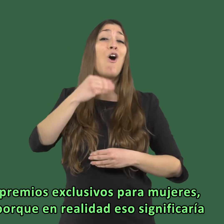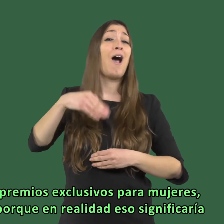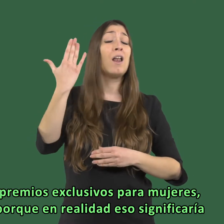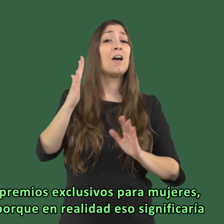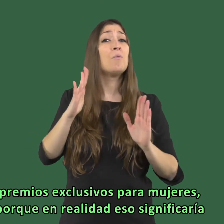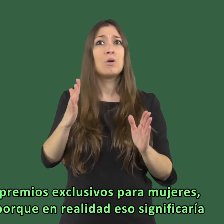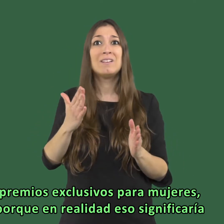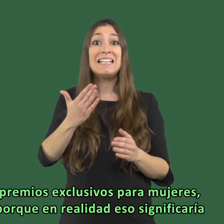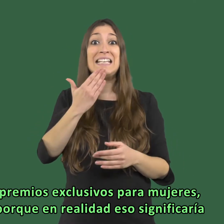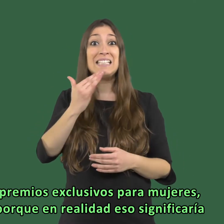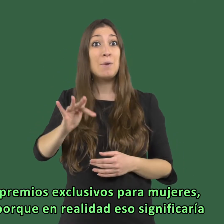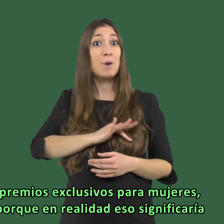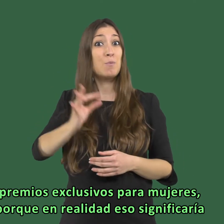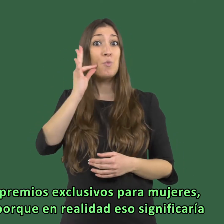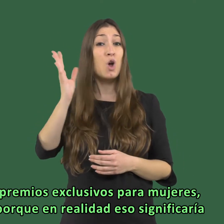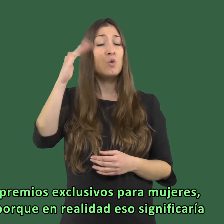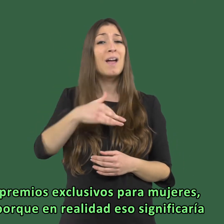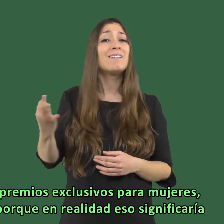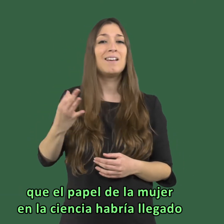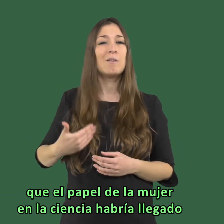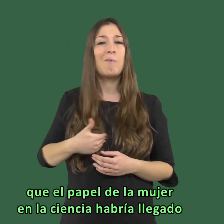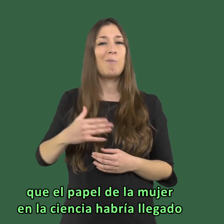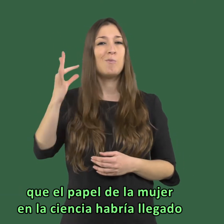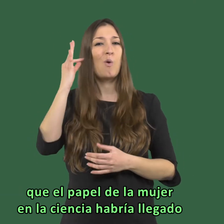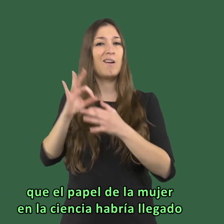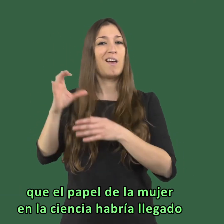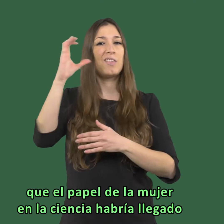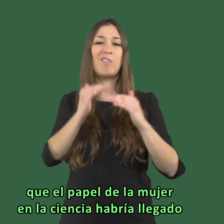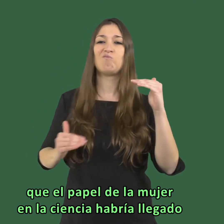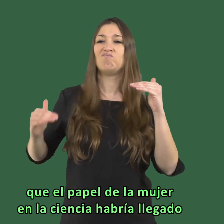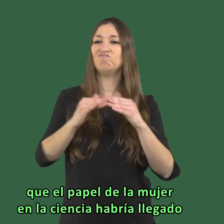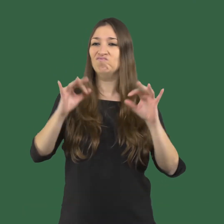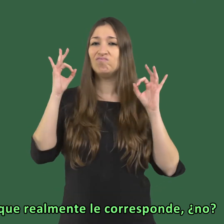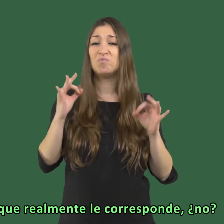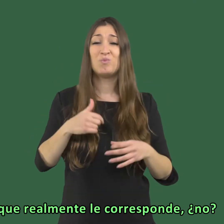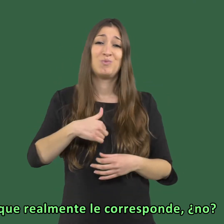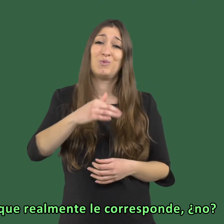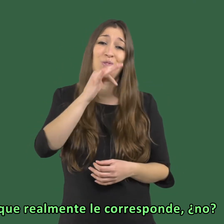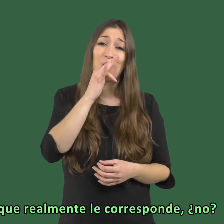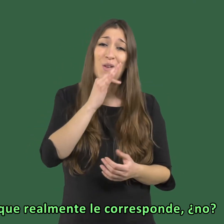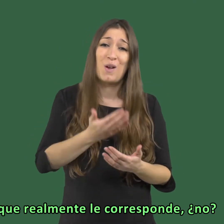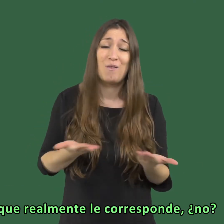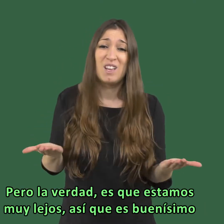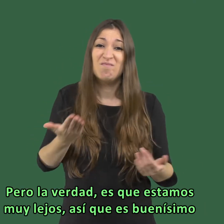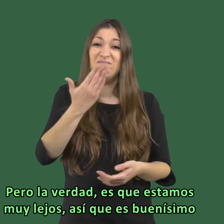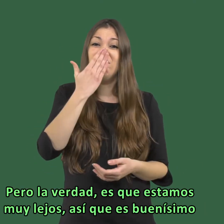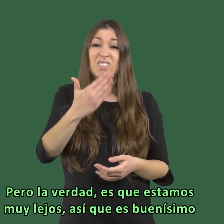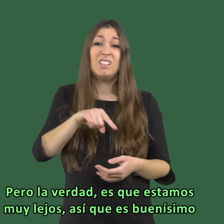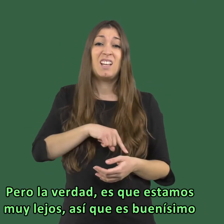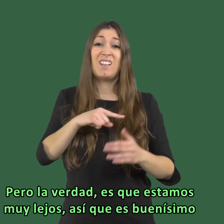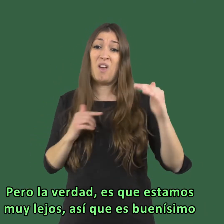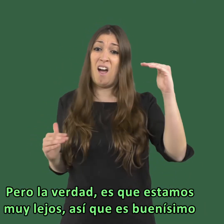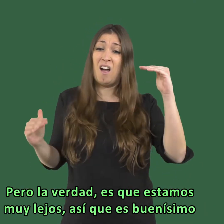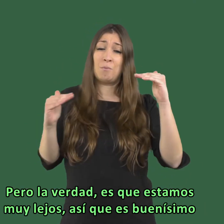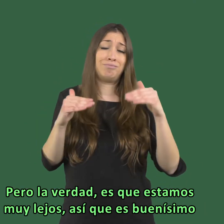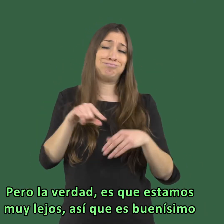para mujeres, porque en realidad eso significaría que el papel de la mujer en la ciencia habría llegado al que realmente le corresponde, ¿no? Pero la verdad es que estamos